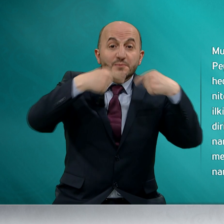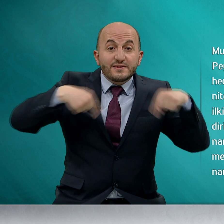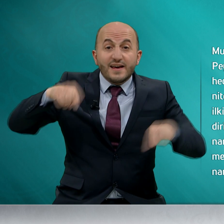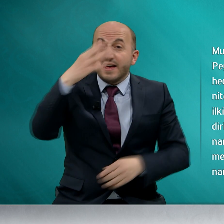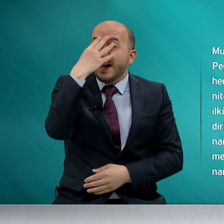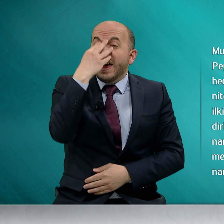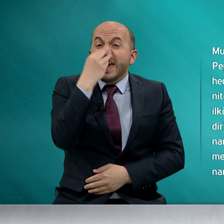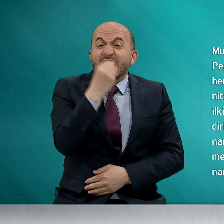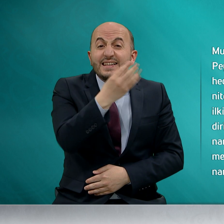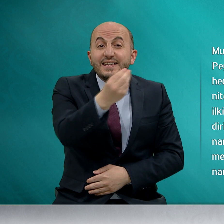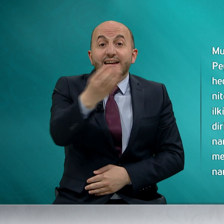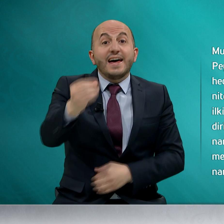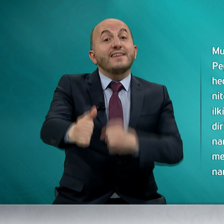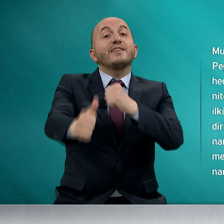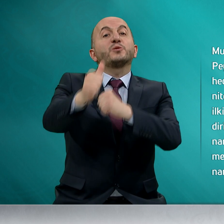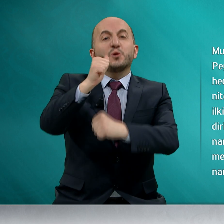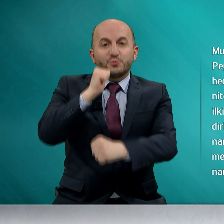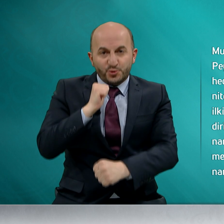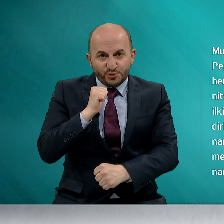bize hediyelerle dönmüştür.